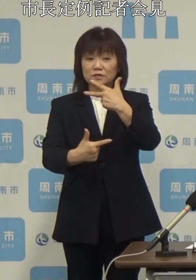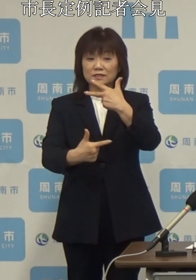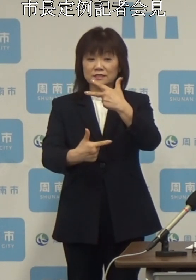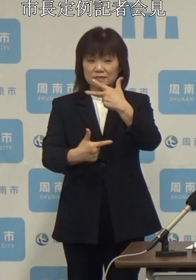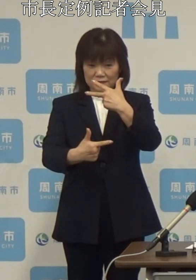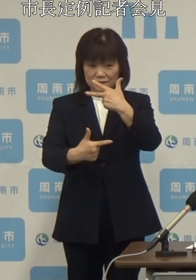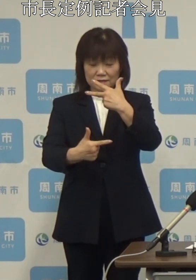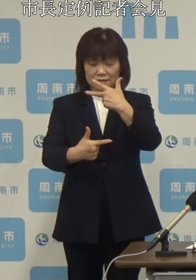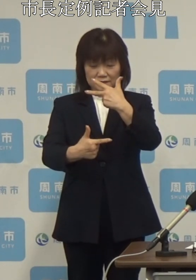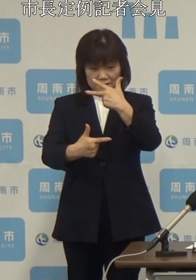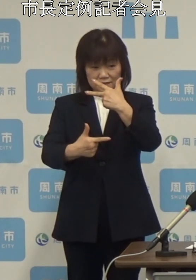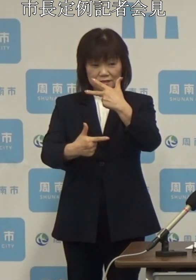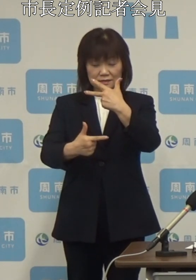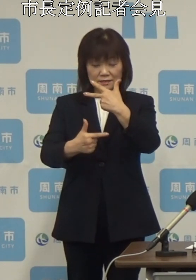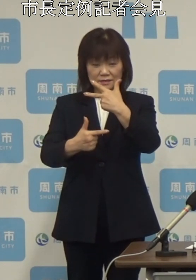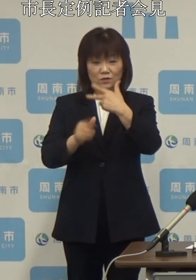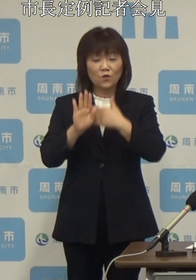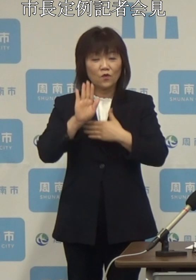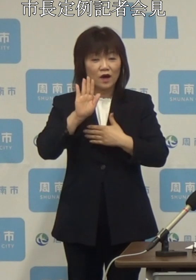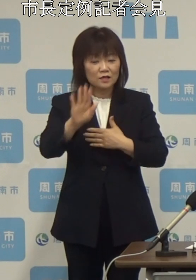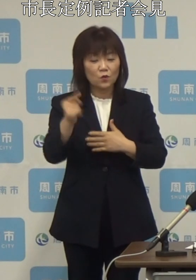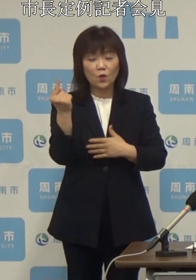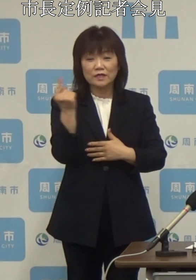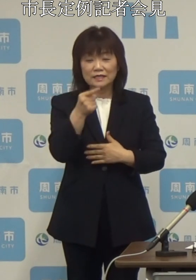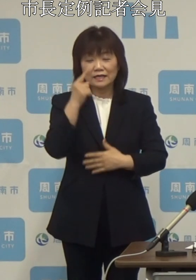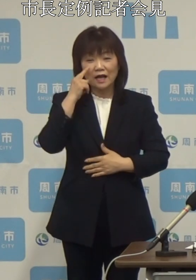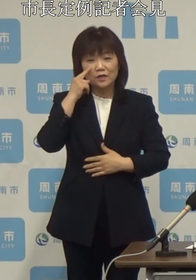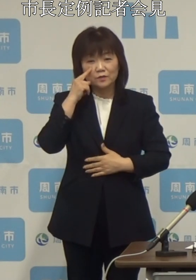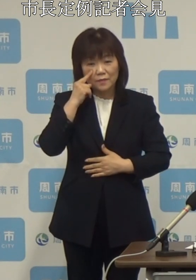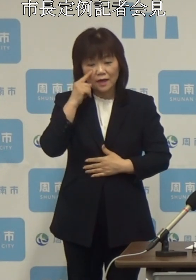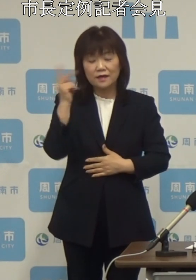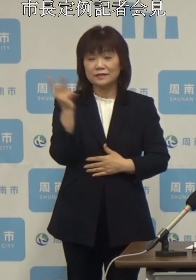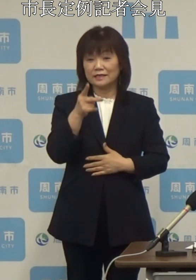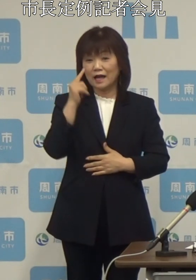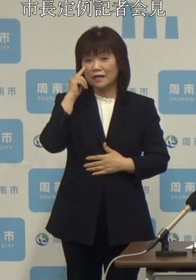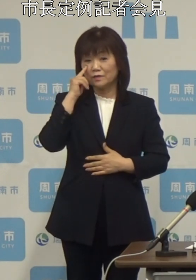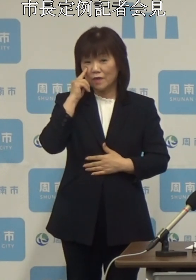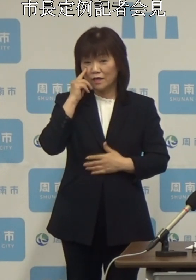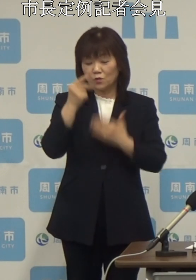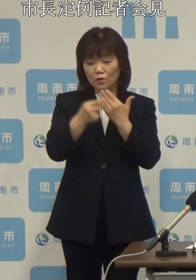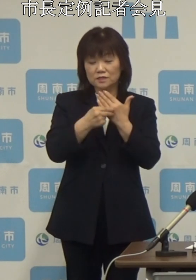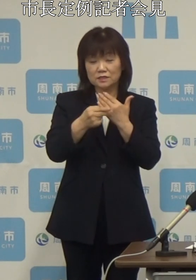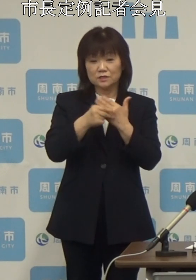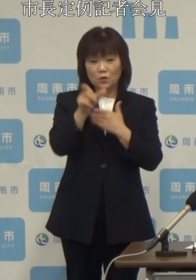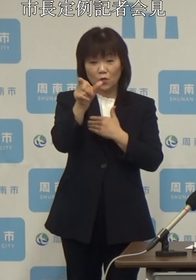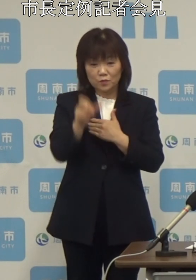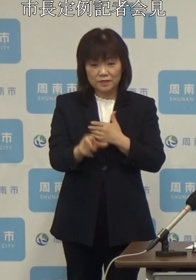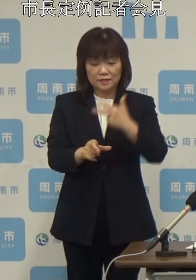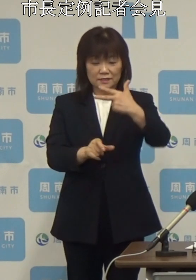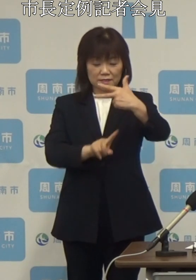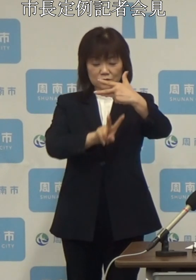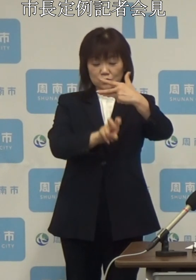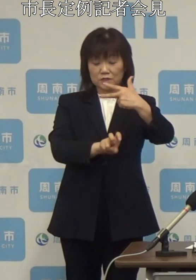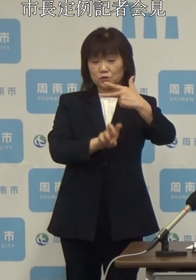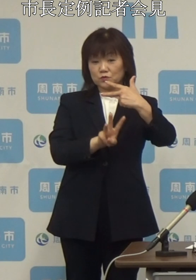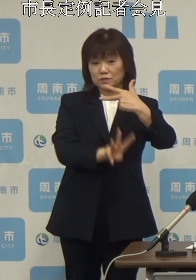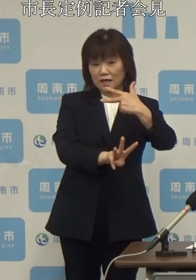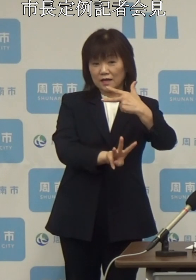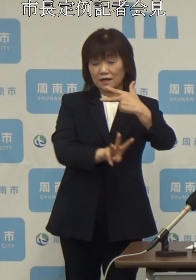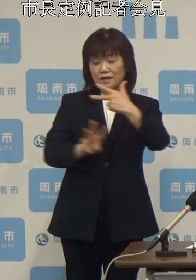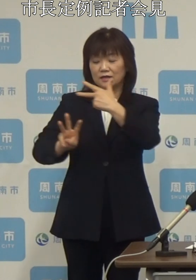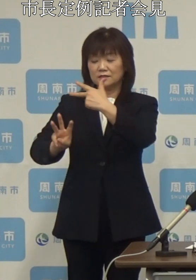ングセレモニーの後、第1回目第2回目の診療日となる7月23日